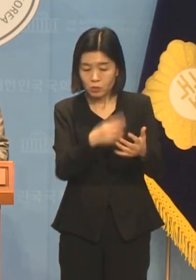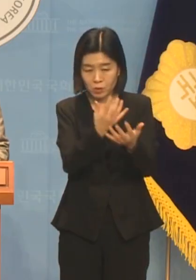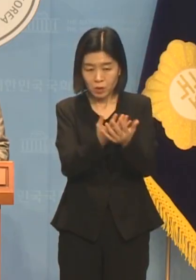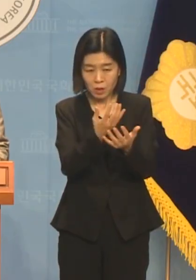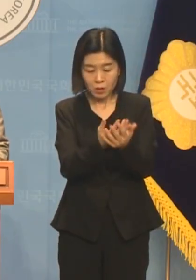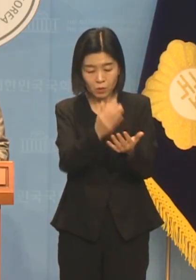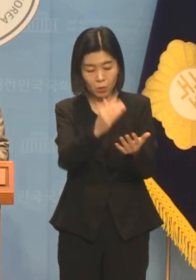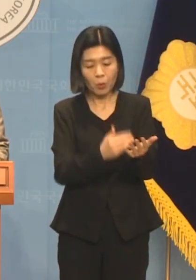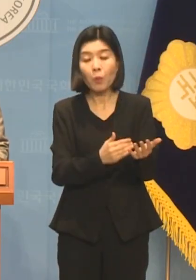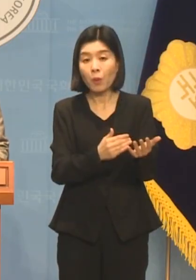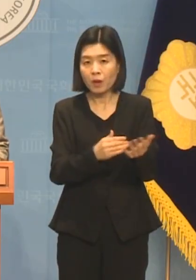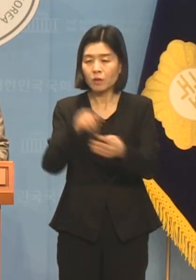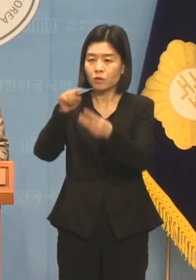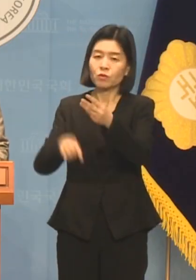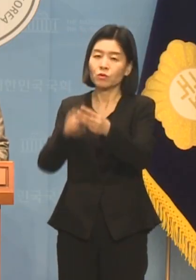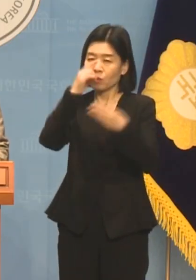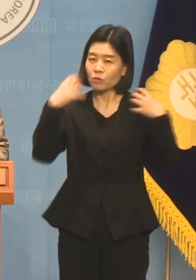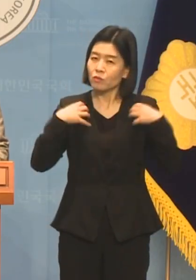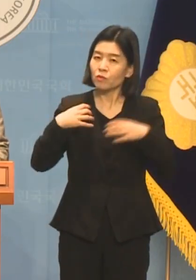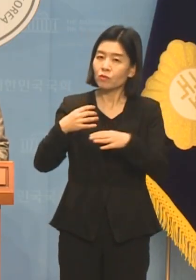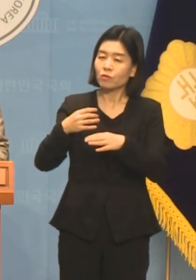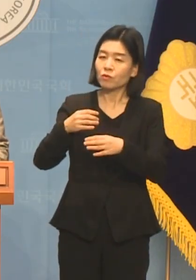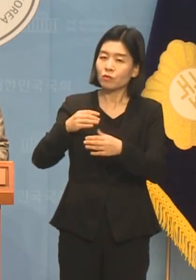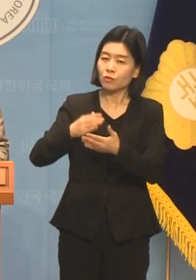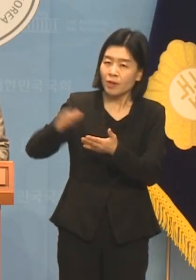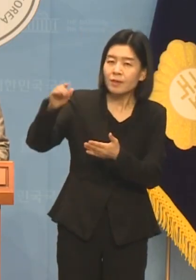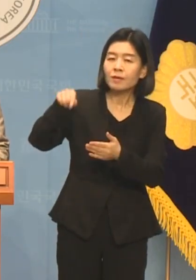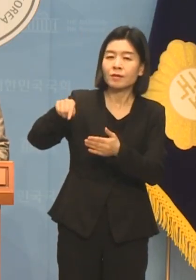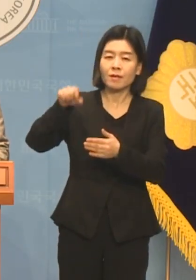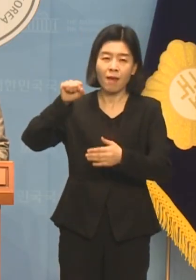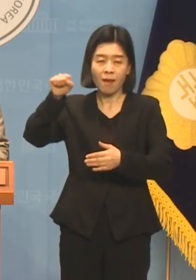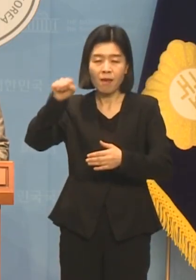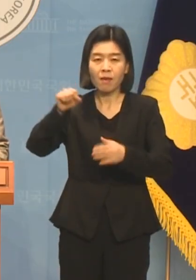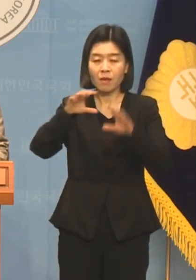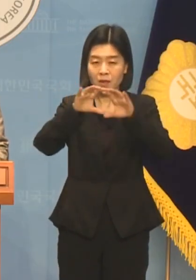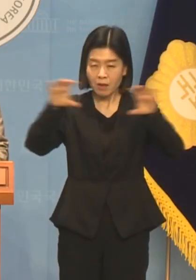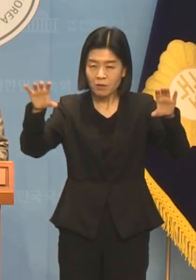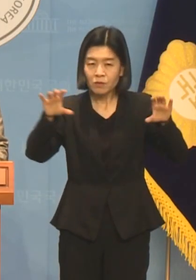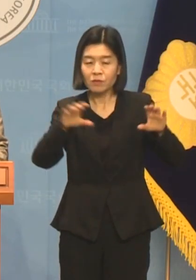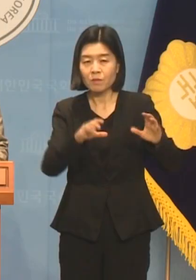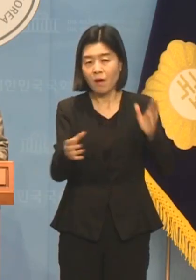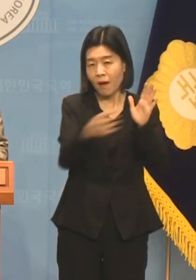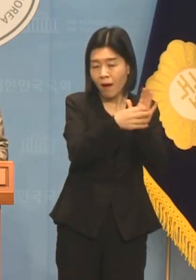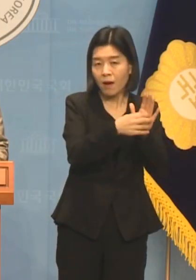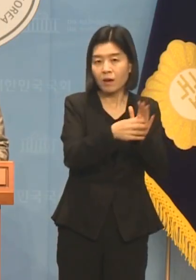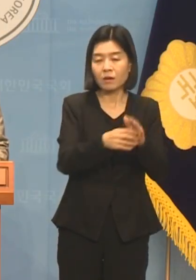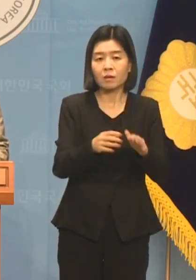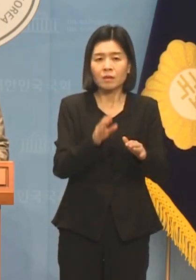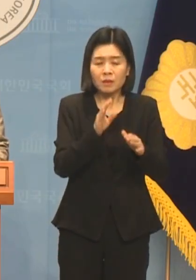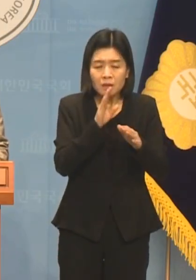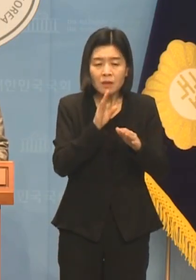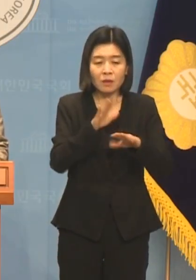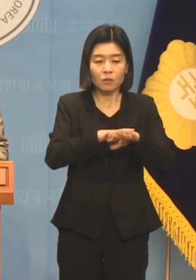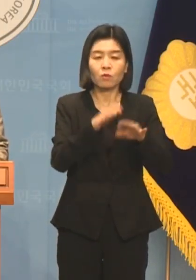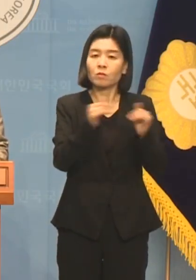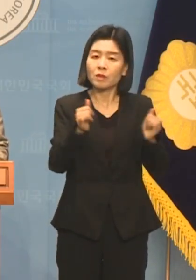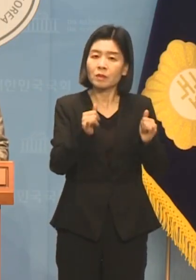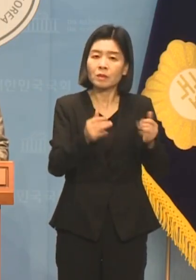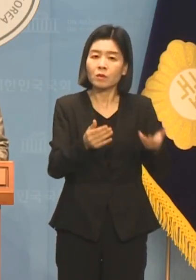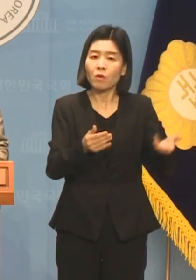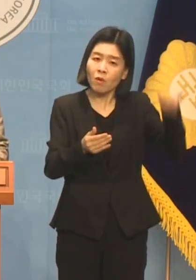결과 윤석열 정권 퇴진, 현수막이 붙어있는 등 농민들의 권리 신장이 아닌 국민